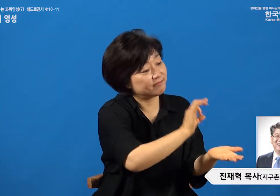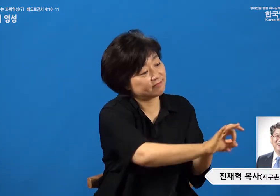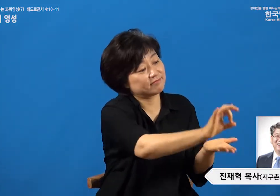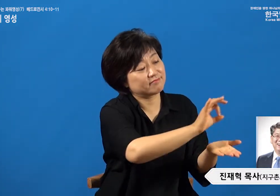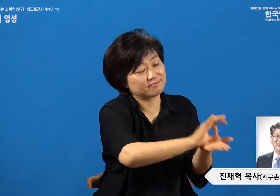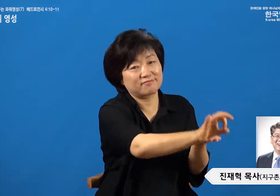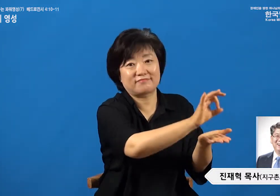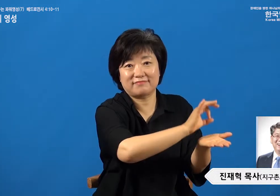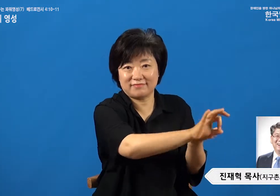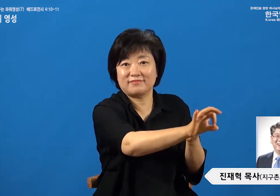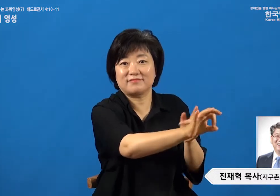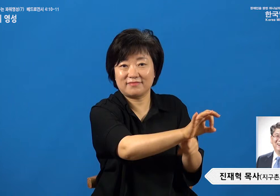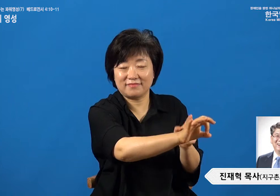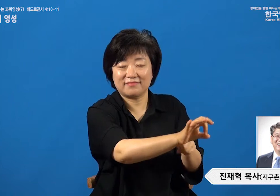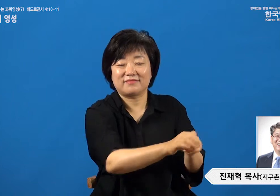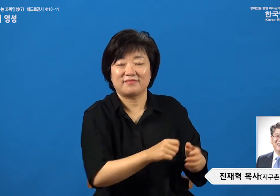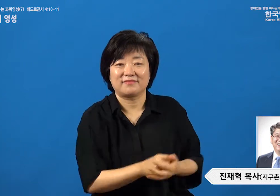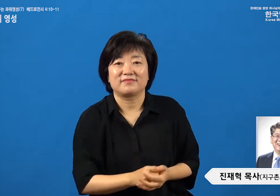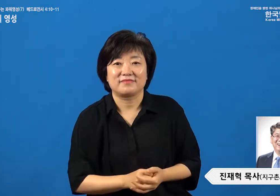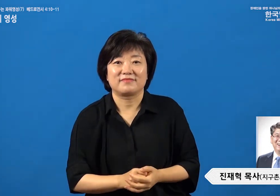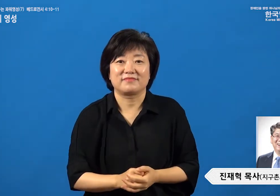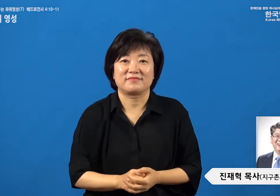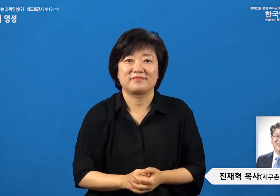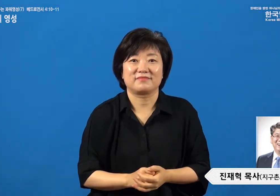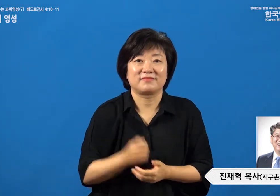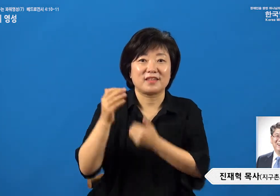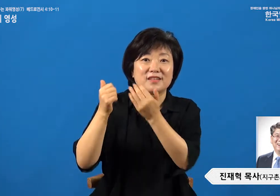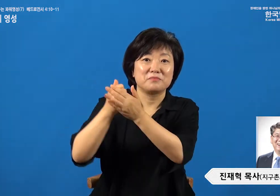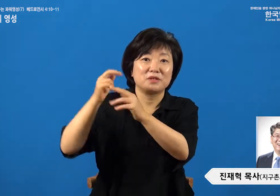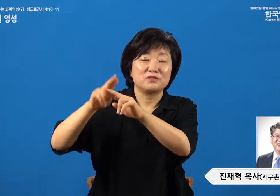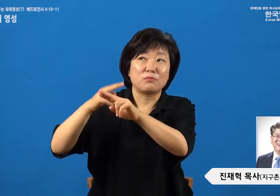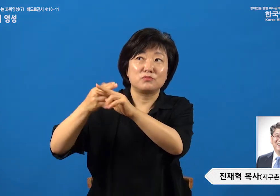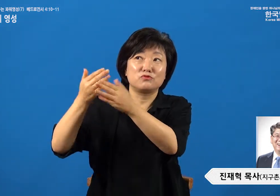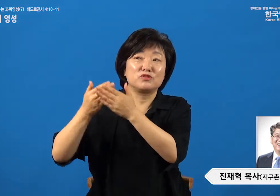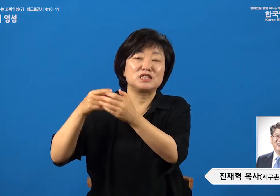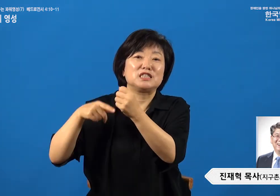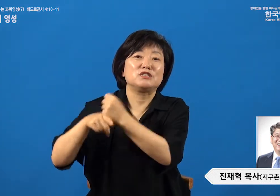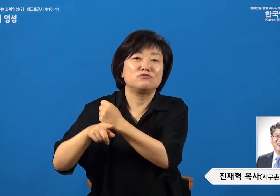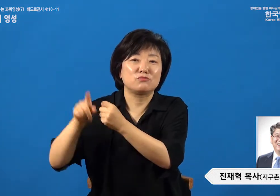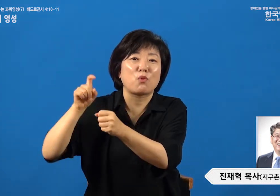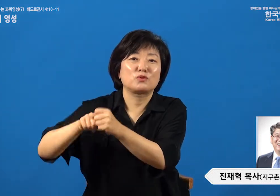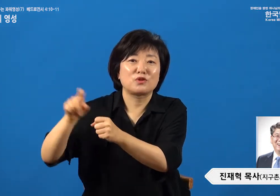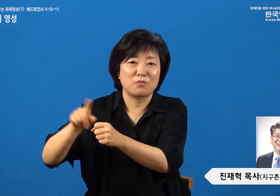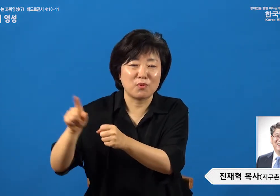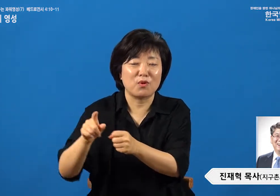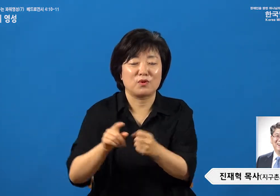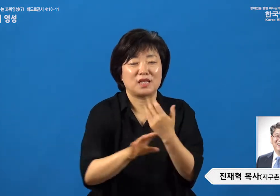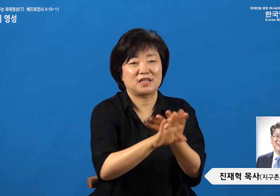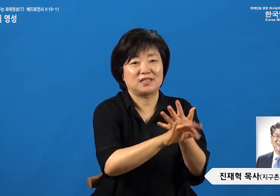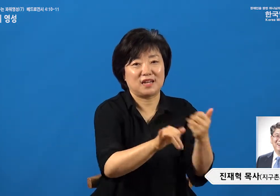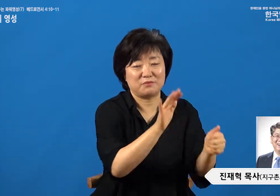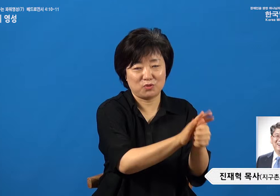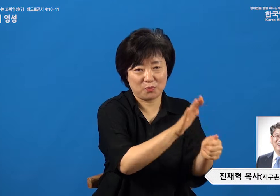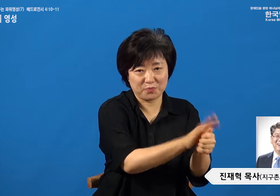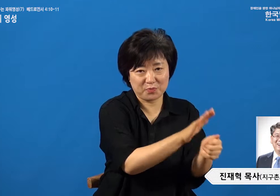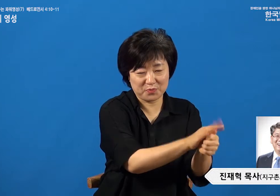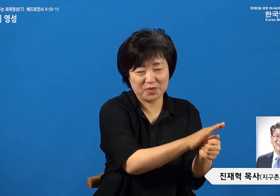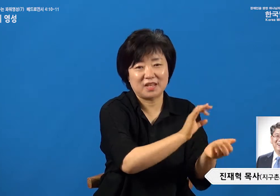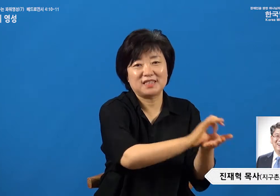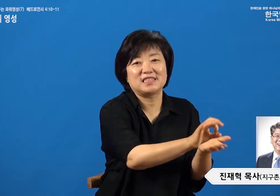봉사, 섬김을 위한 목적이었다고 말씀하십니다. 우리